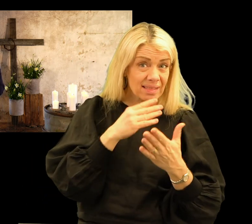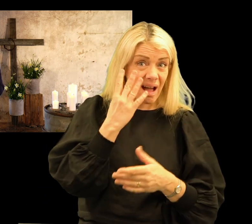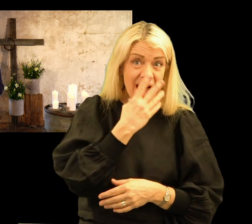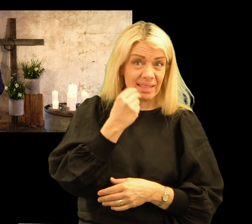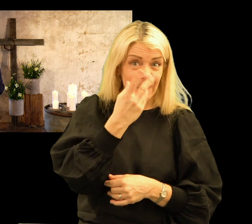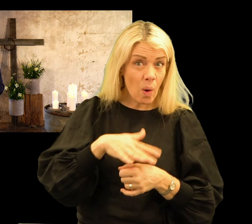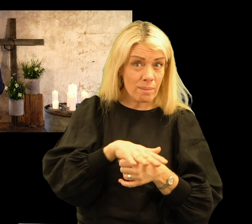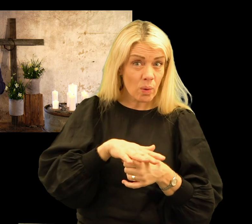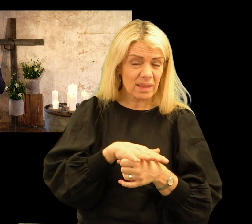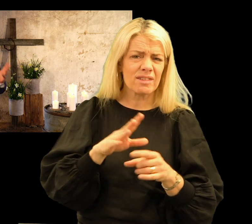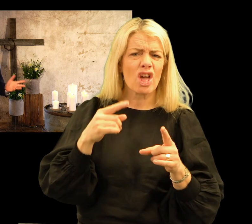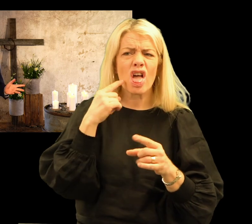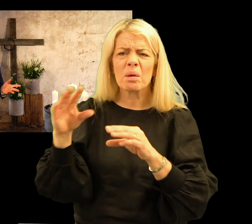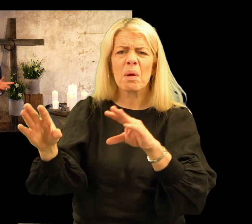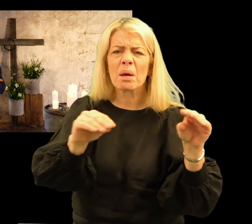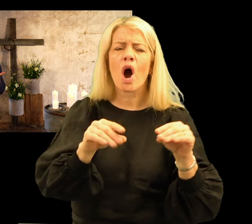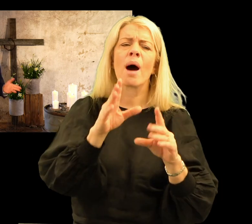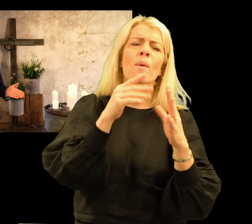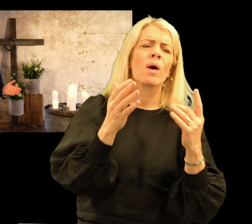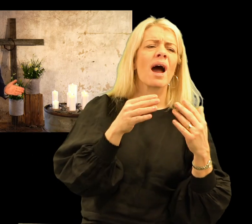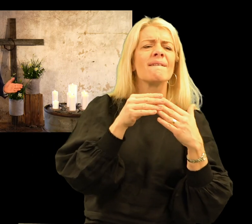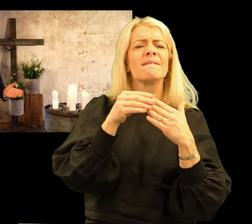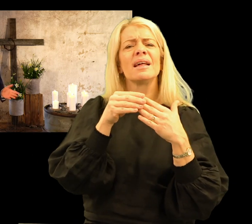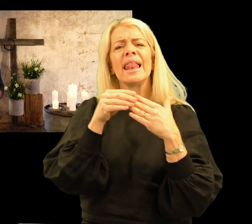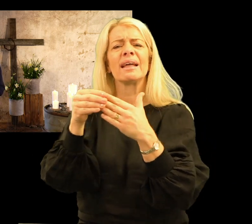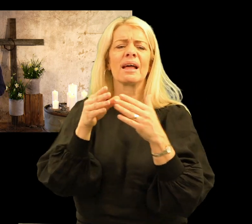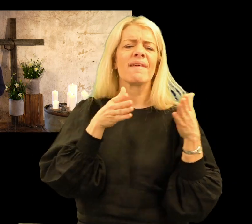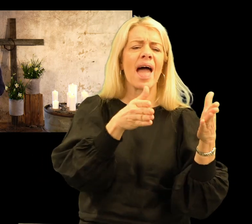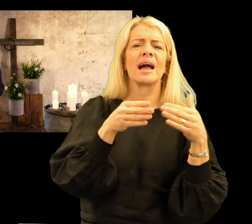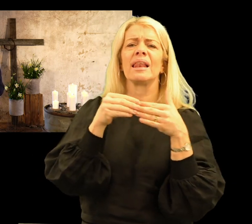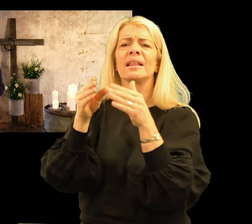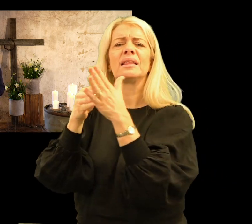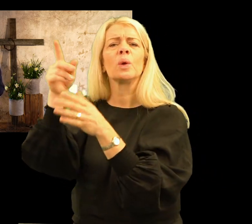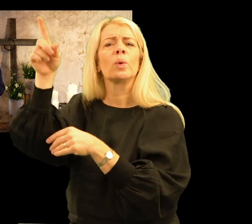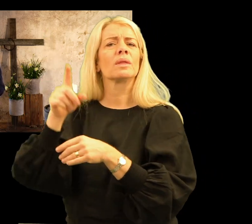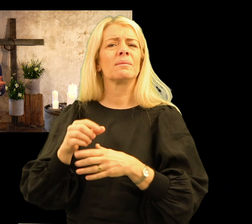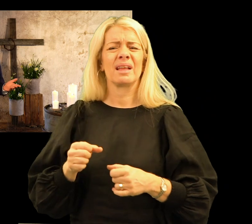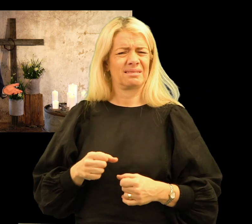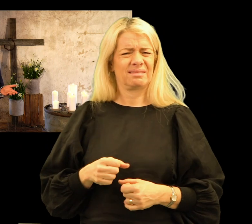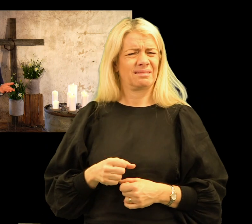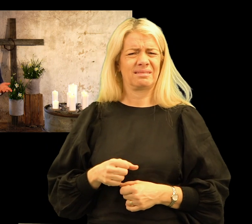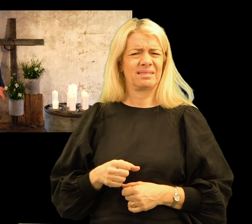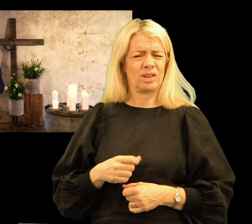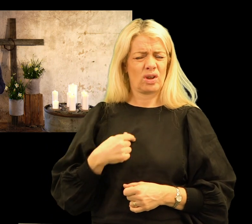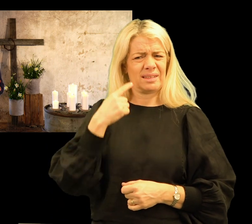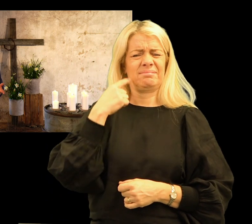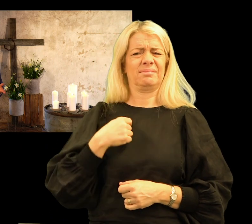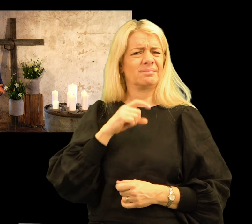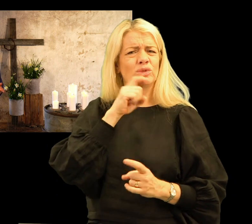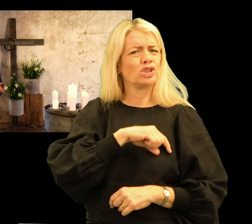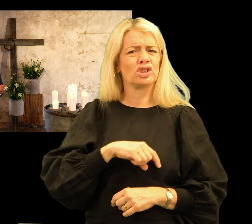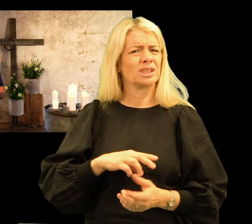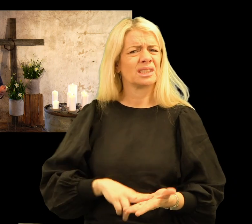höra både här och där att det är klart att det finns många vägar som leder till Gud. Men jag tänker att det kan inte vara